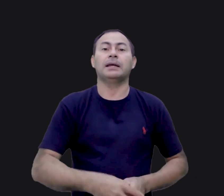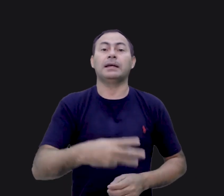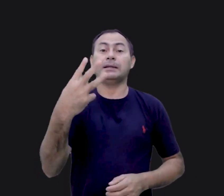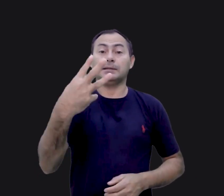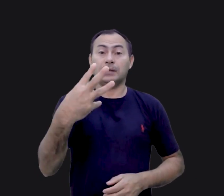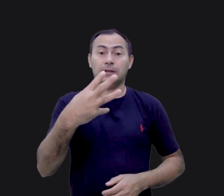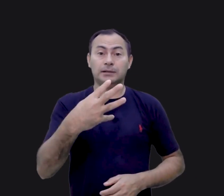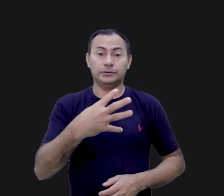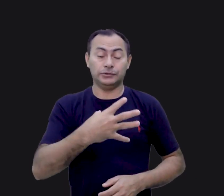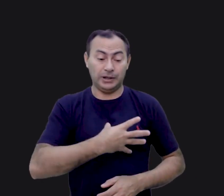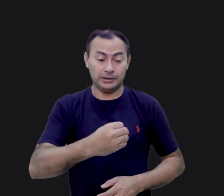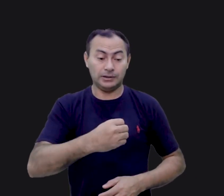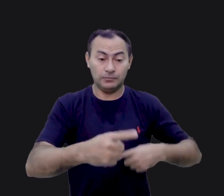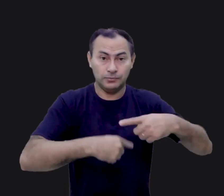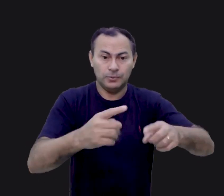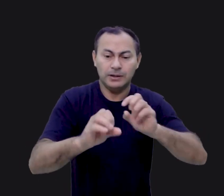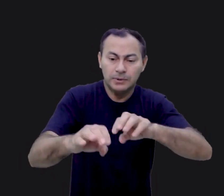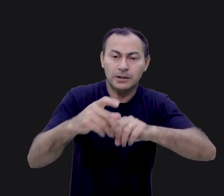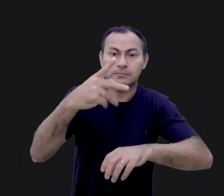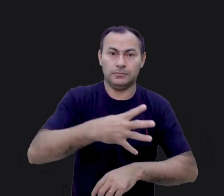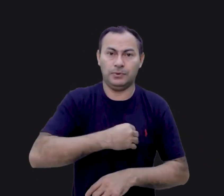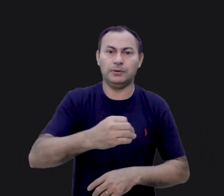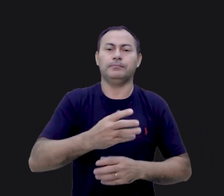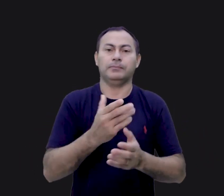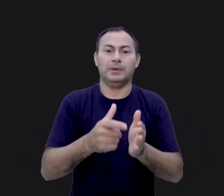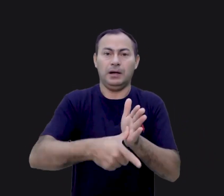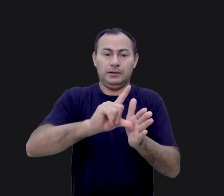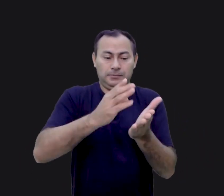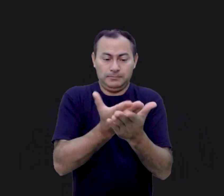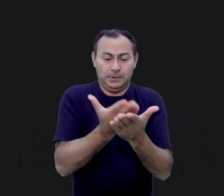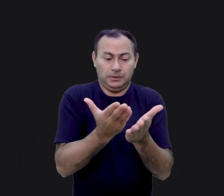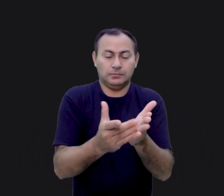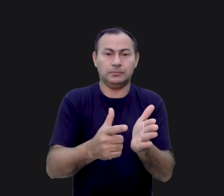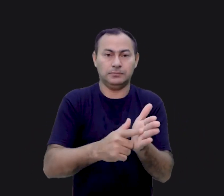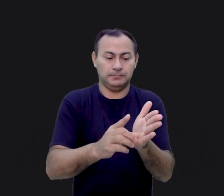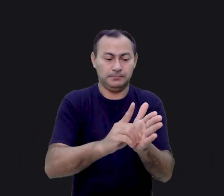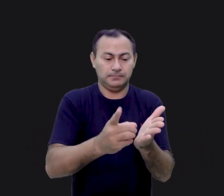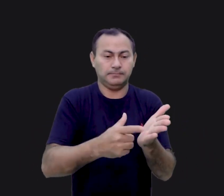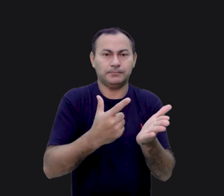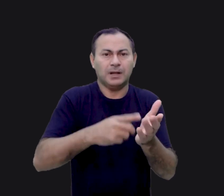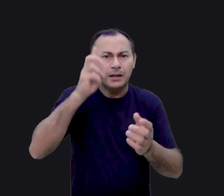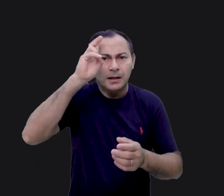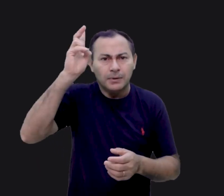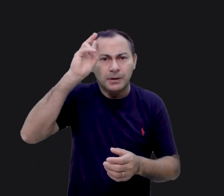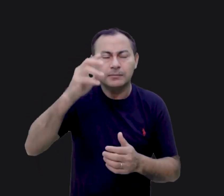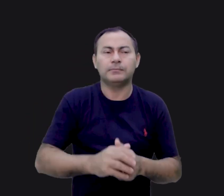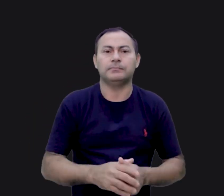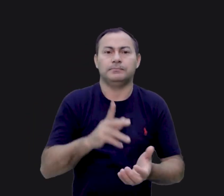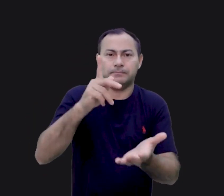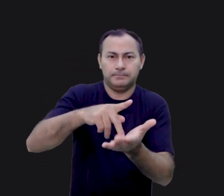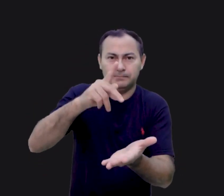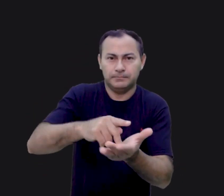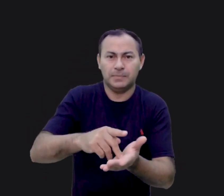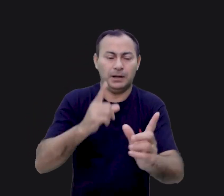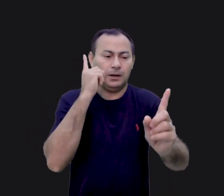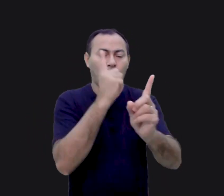é seus filhos antes e recomeçar o estudo de Deuteronômio deixe-me Recordar verdades